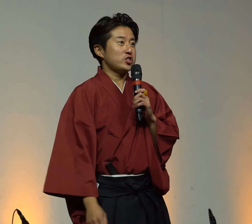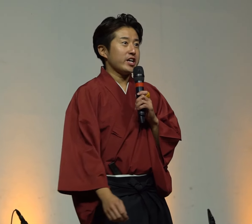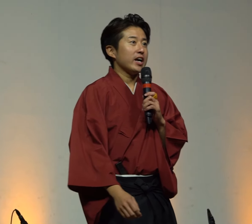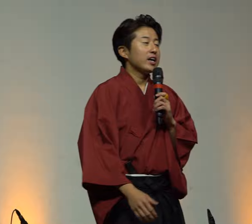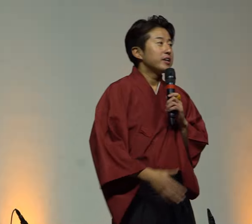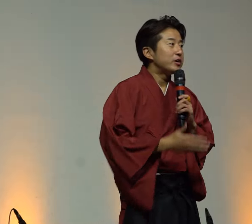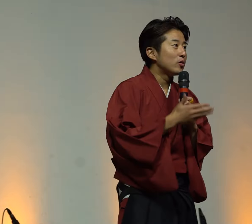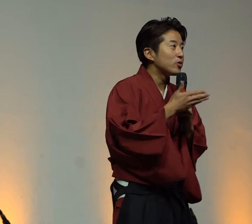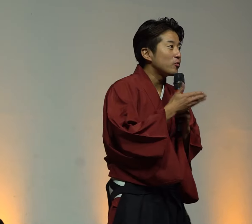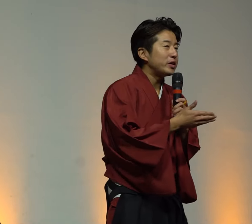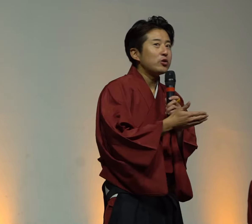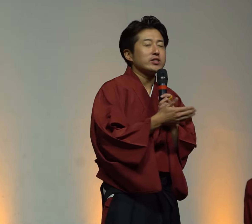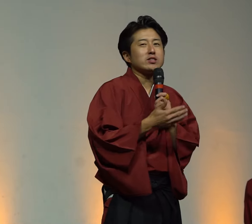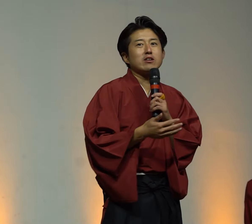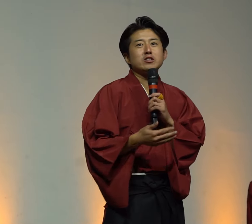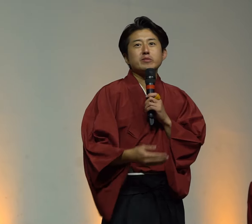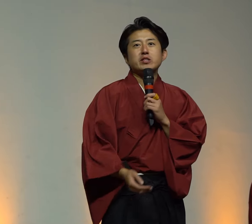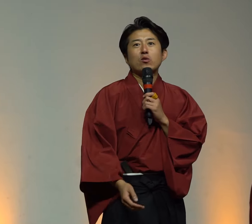このブラジルの地で